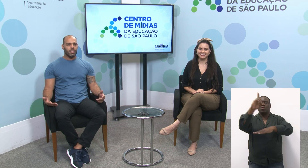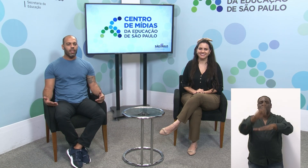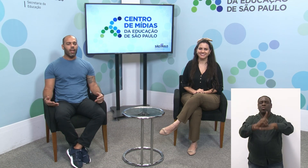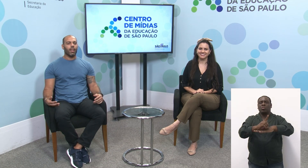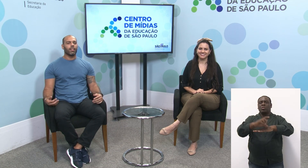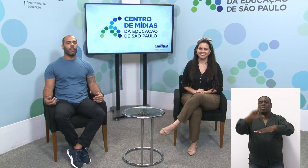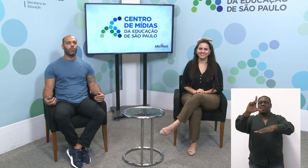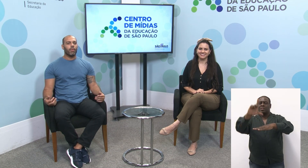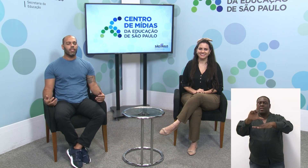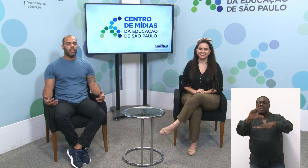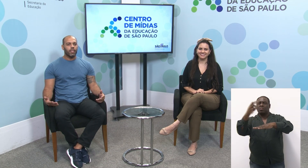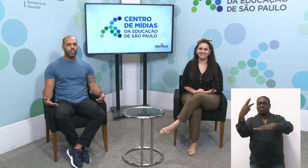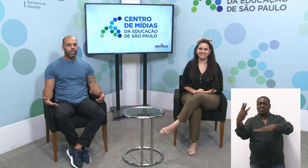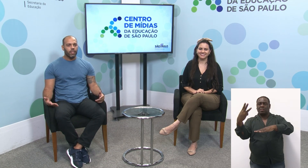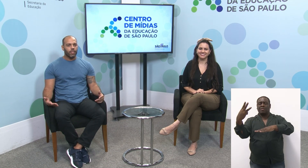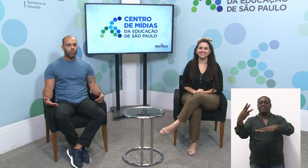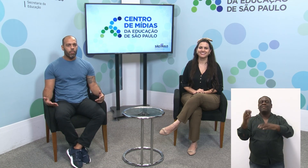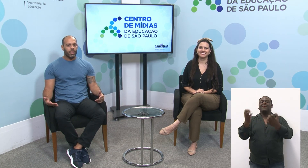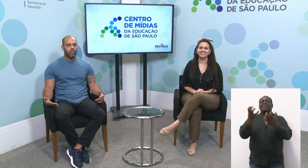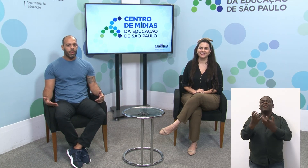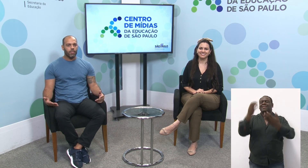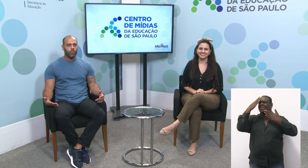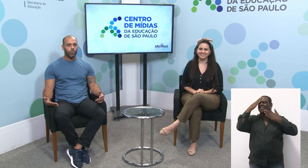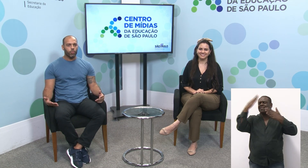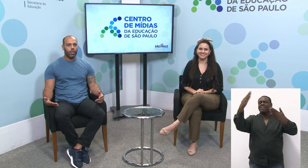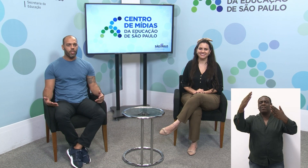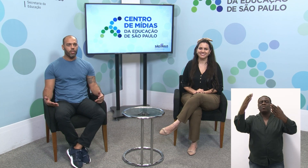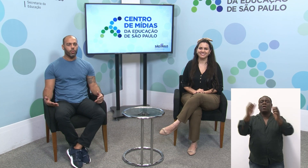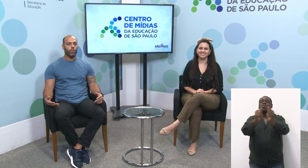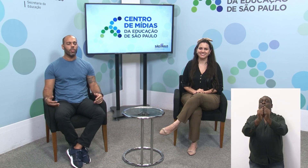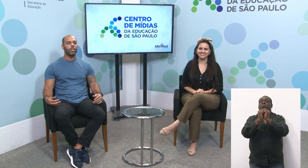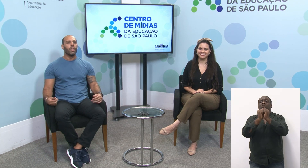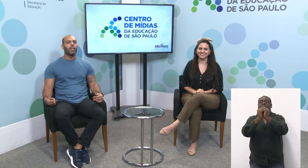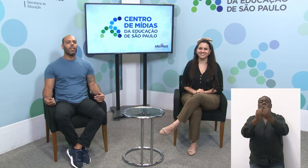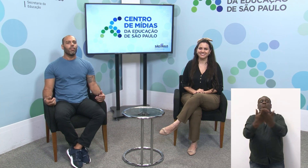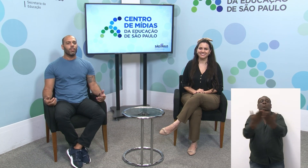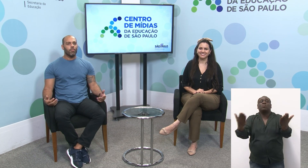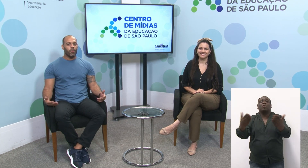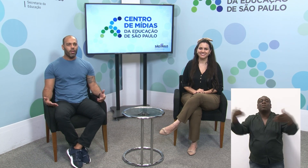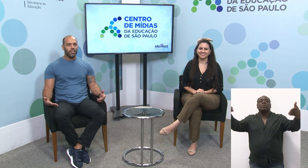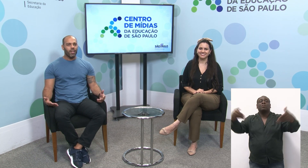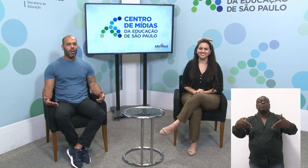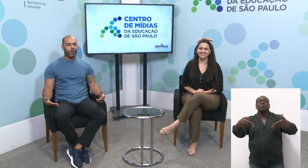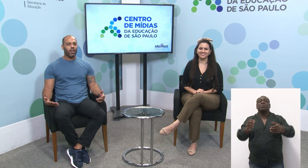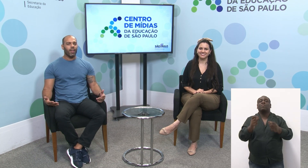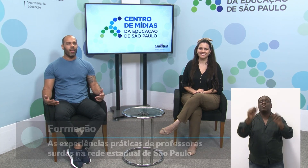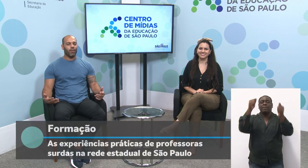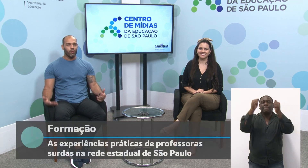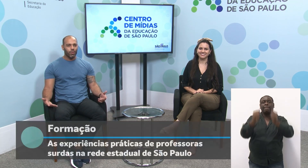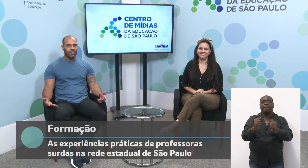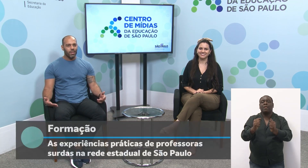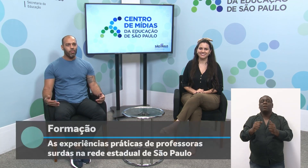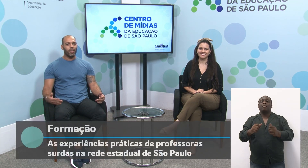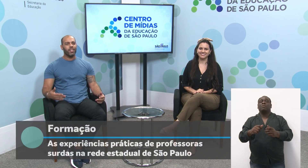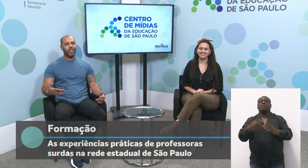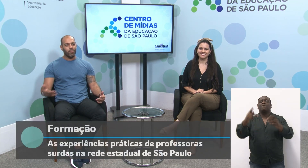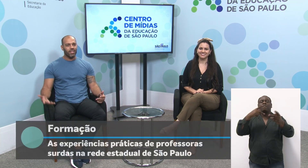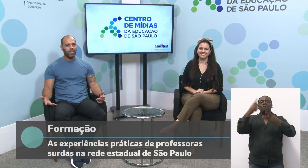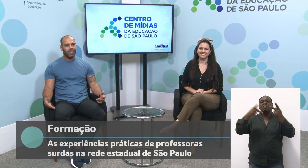3. Agradeço bastante, Thalita, a sua participação junto com a gente hoje. E aí você pode, agora com você, pode aí